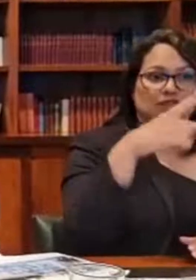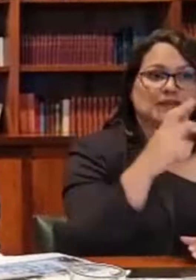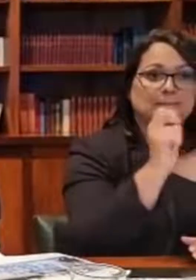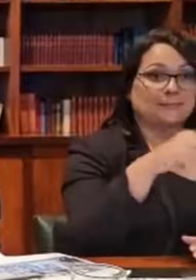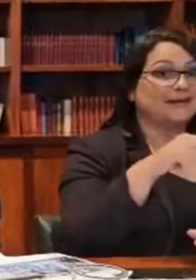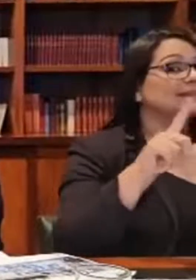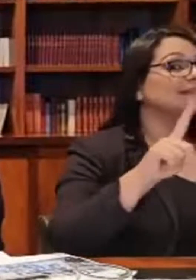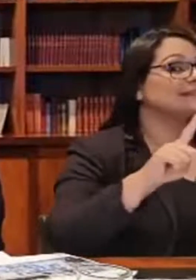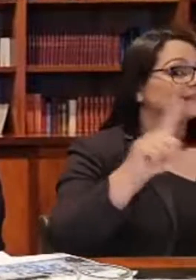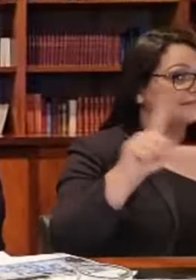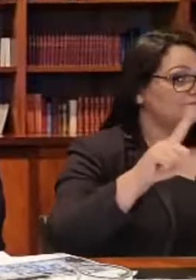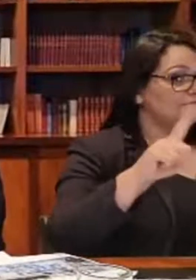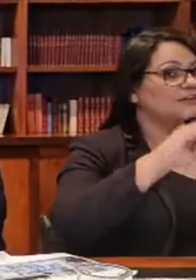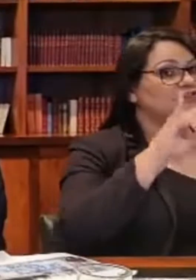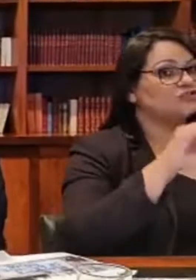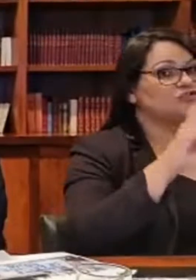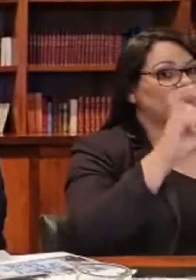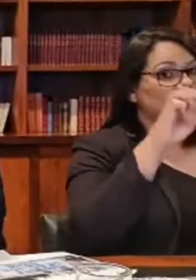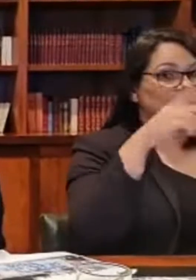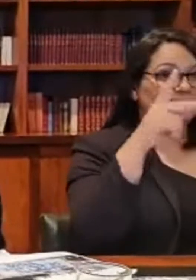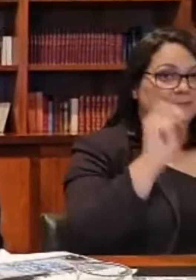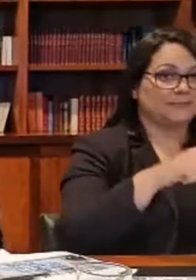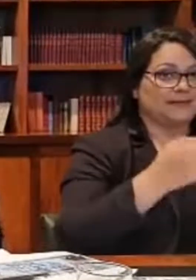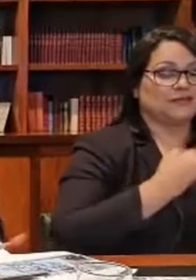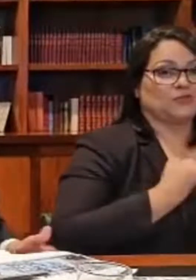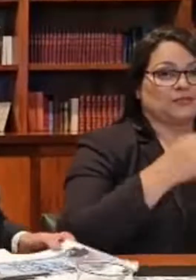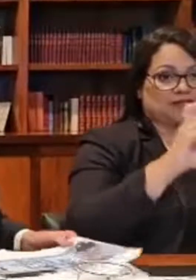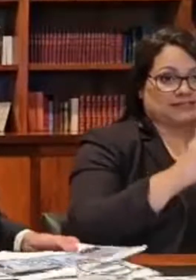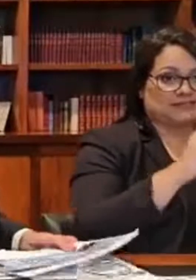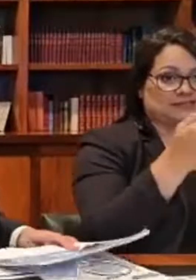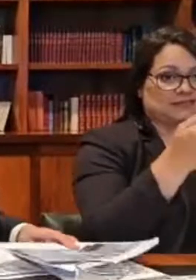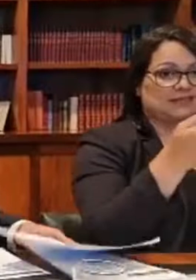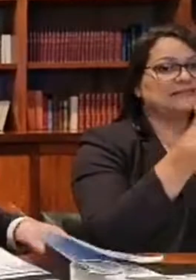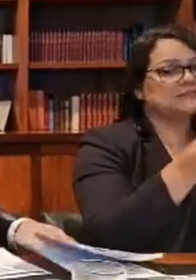TV Jovem Pan, número 576.